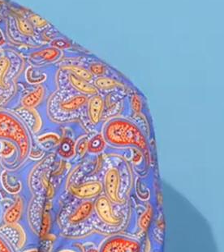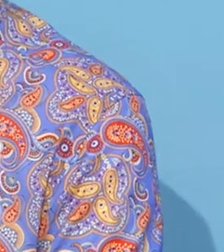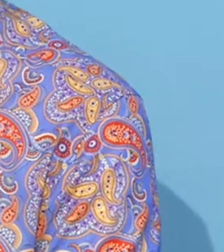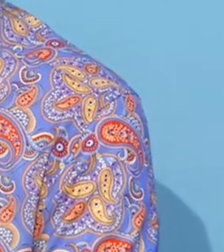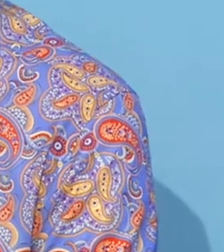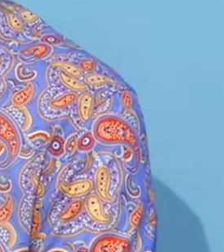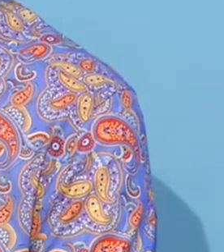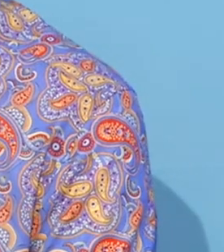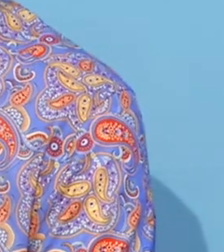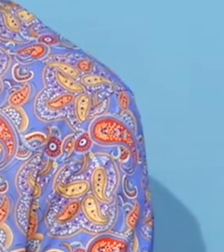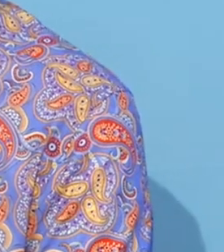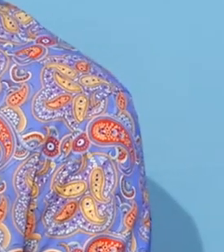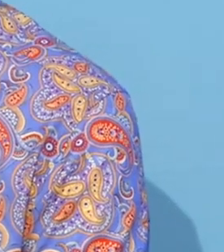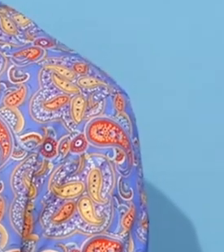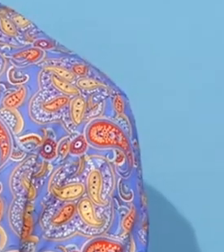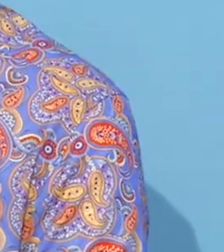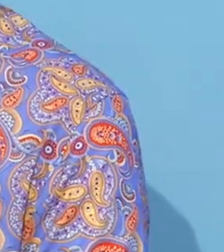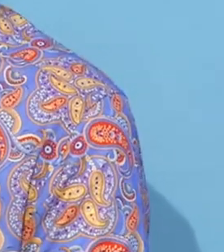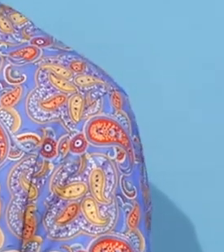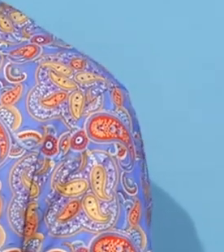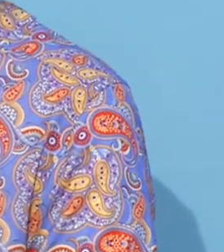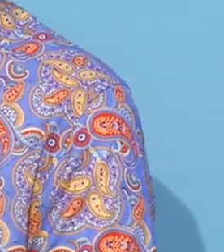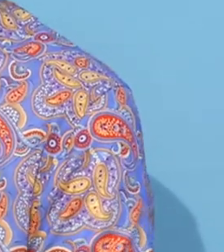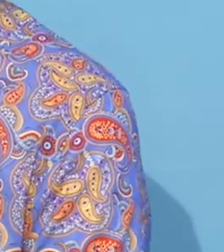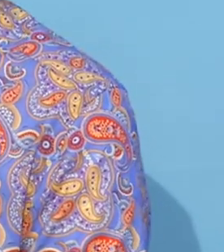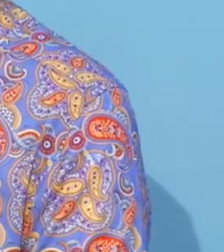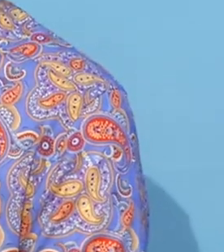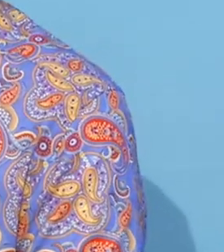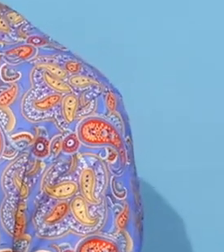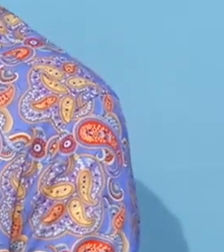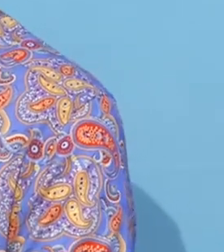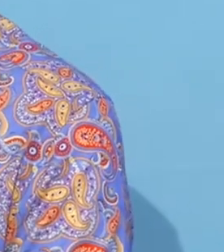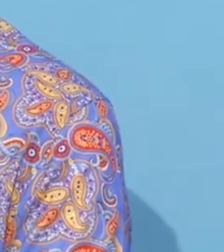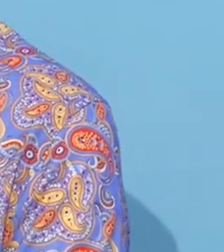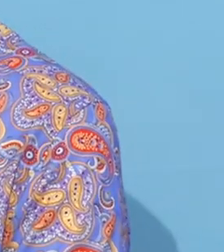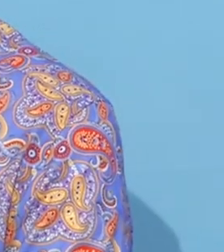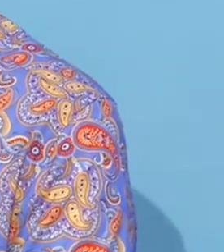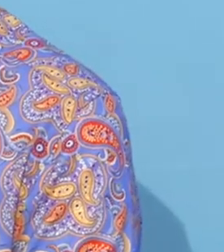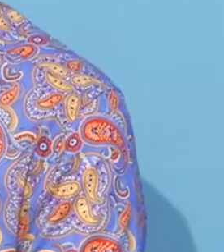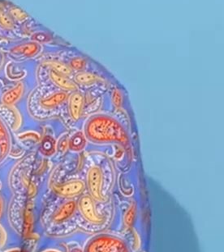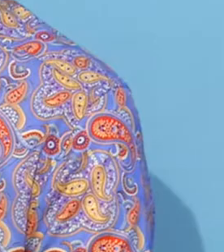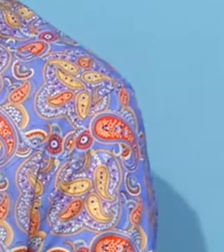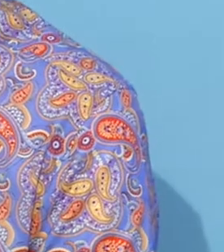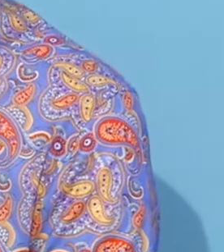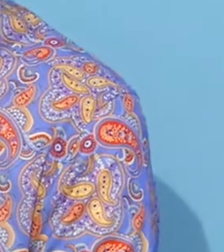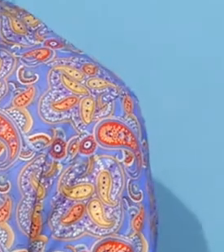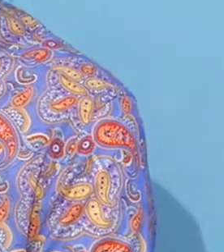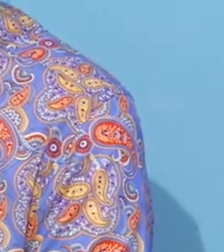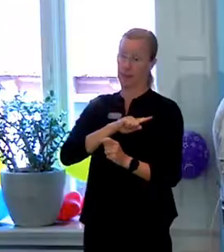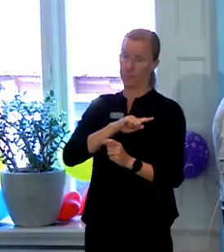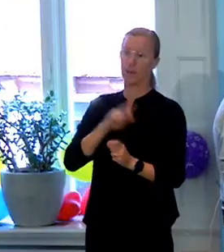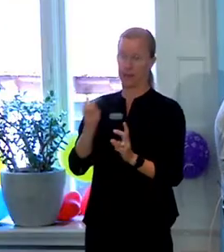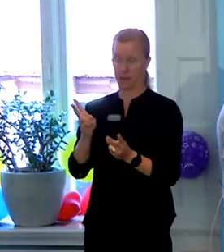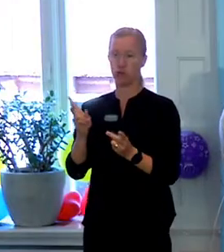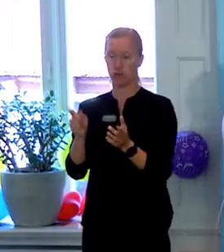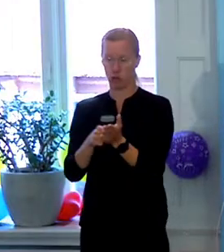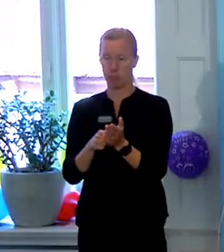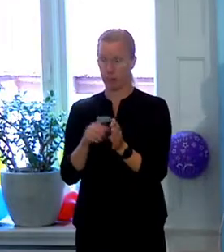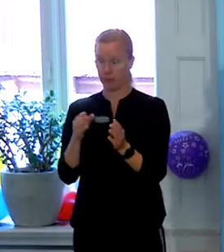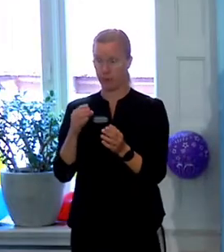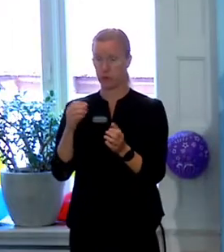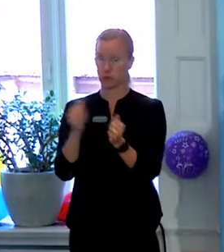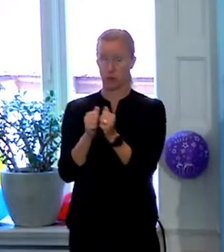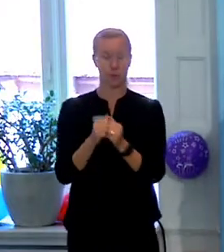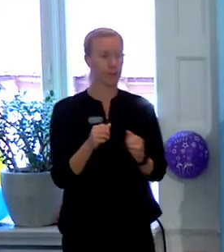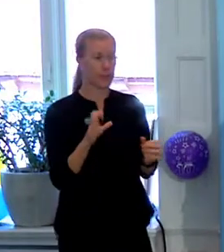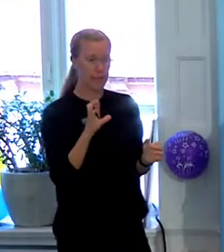att orka. Därför att det är enormt tufft att utsätta sig själv för den fara som det är. Någon kommentar från på det också?